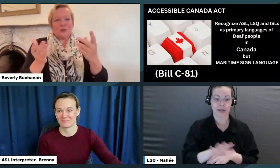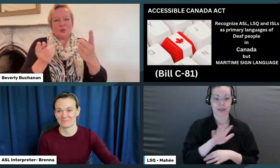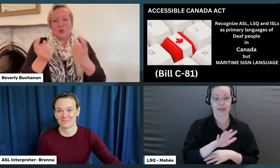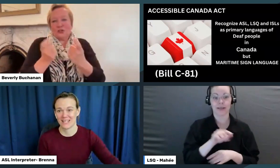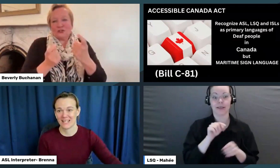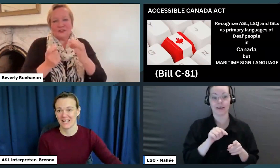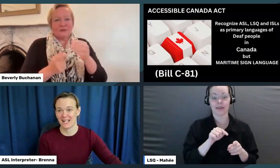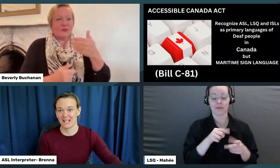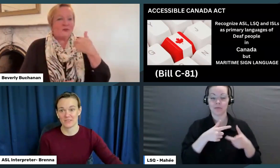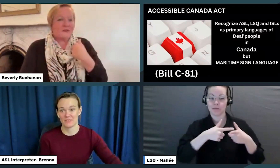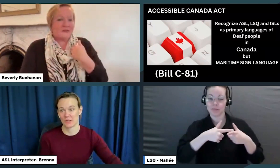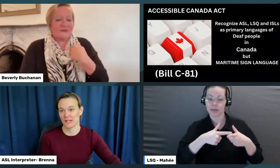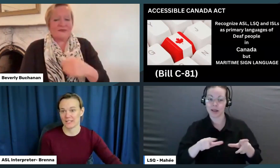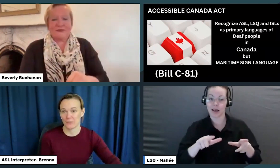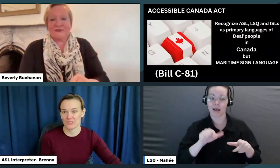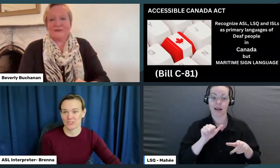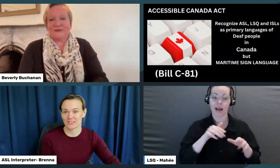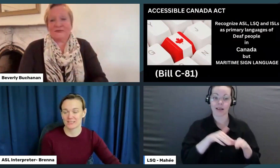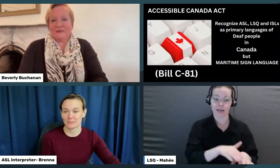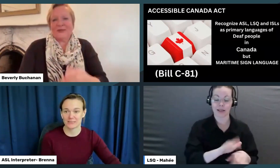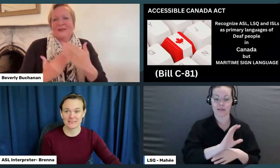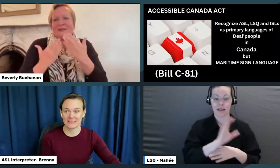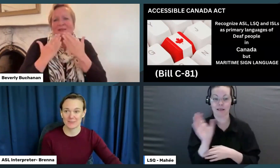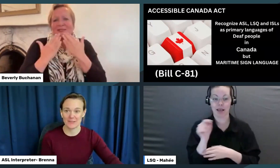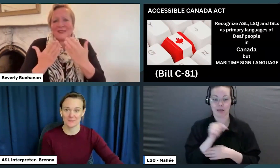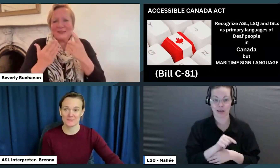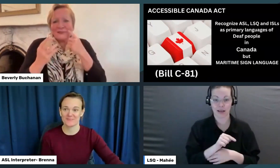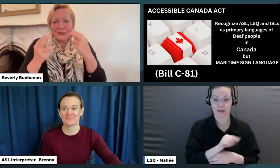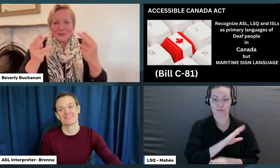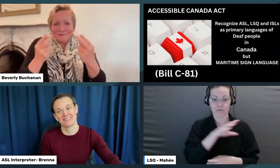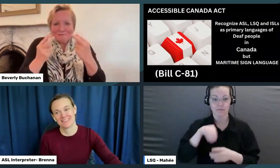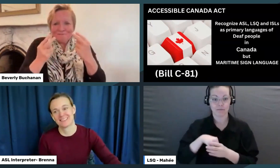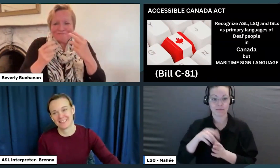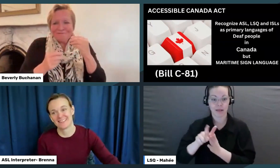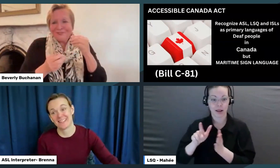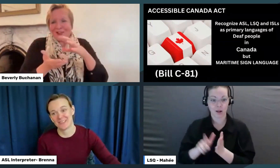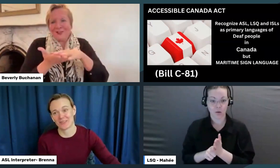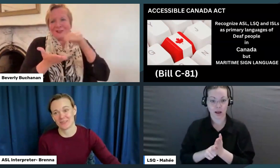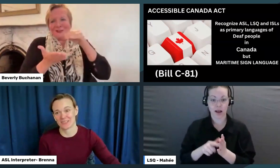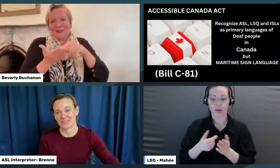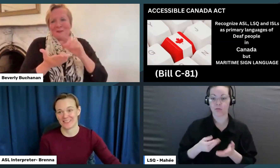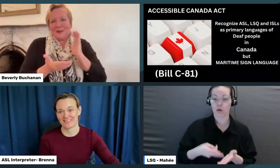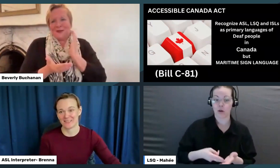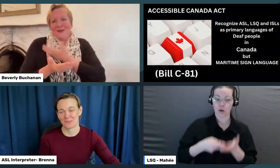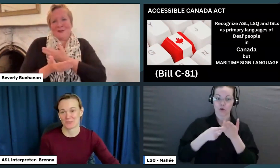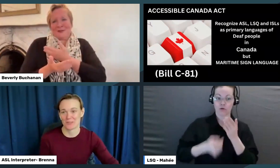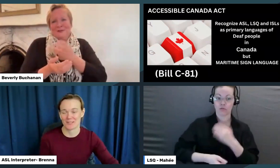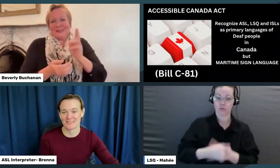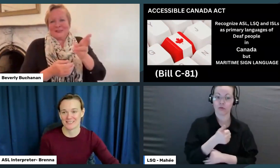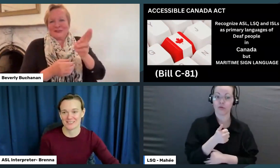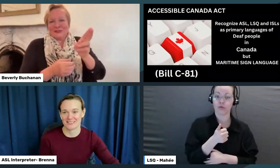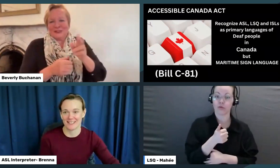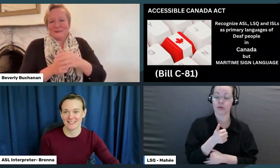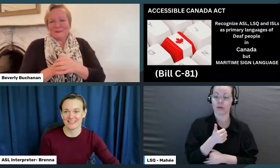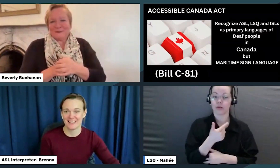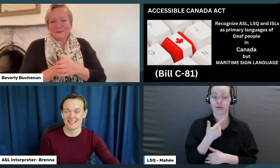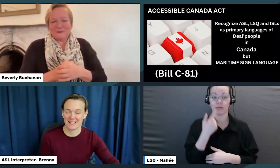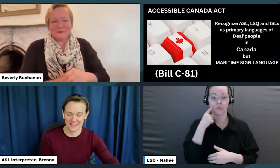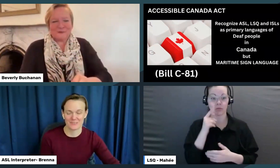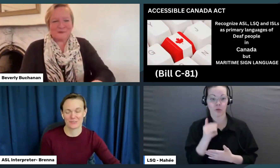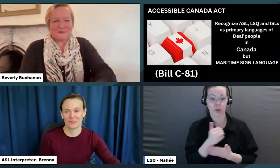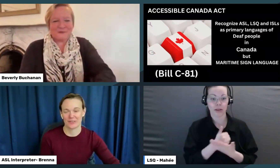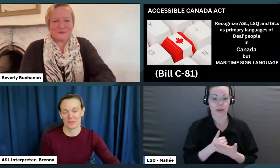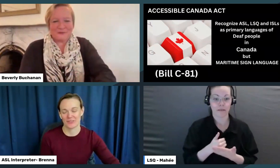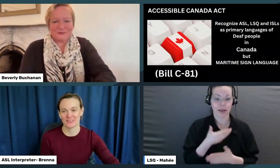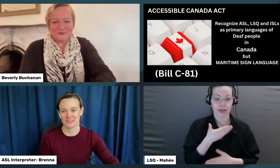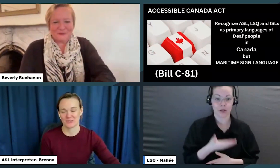S'il y a des questions, n'hésitez pas à nous les poser. Merci beaucoup de prendre le temps de suivre ma présentation aujourd'hui et d'en apprendre plus